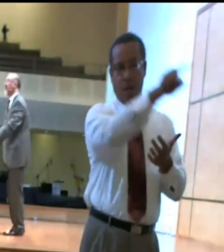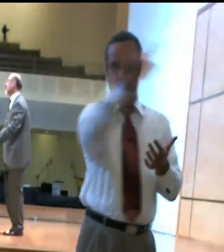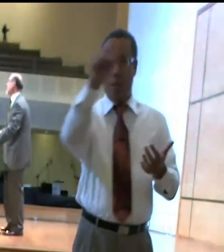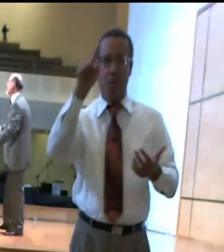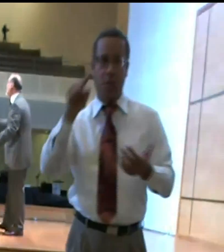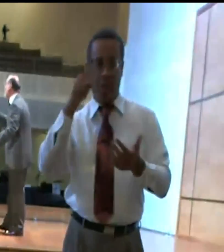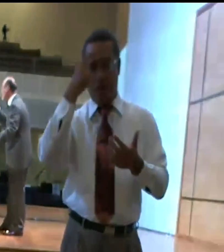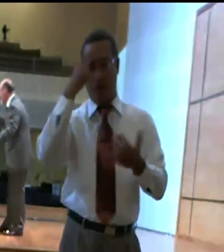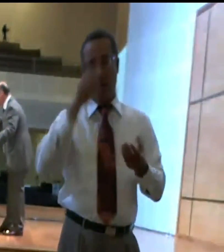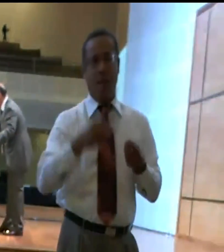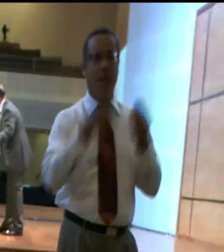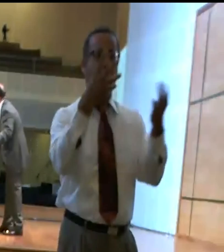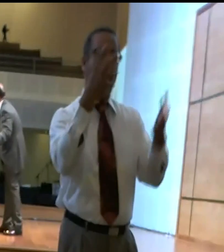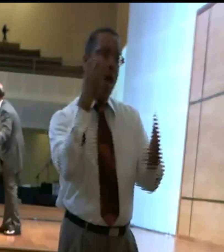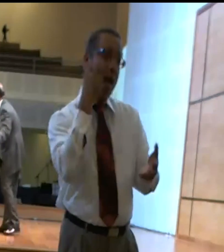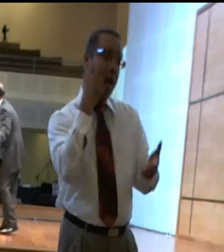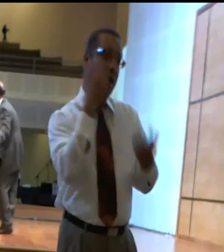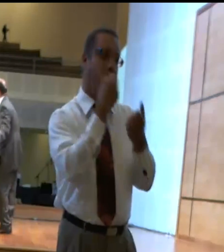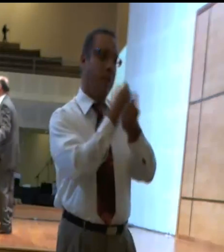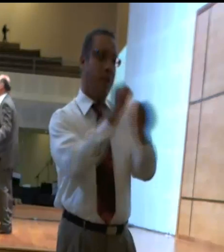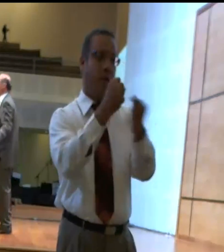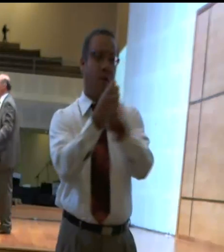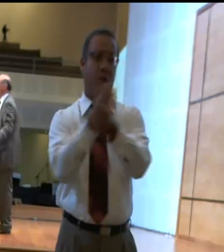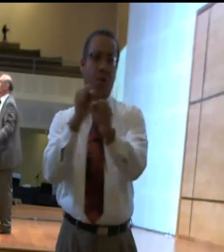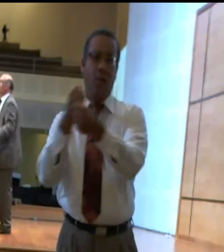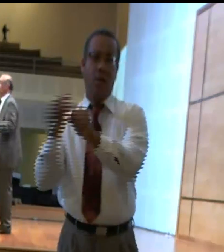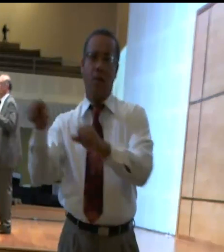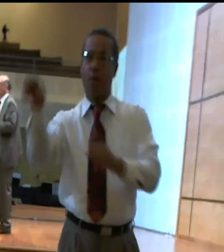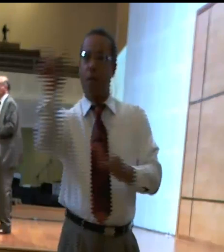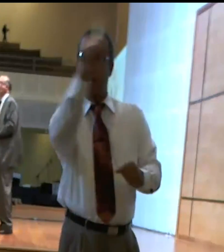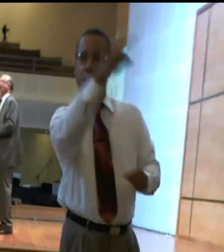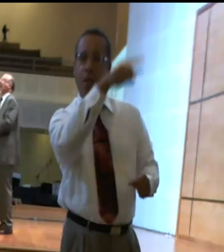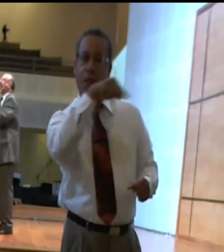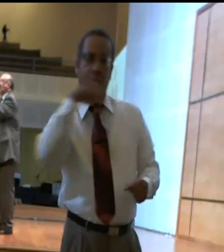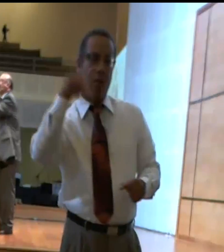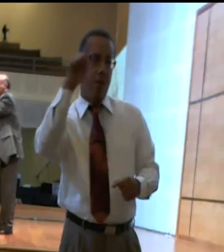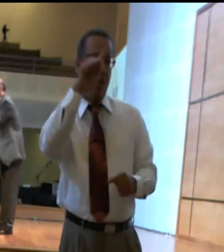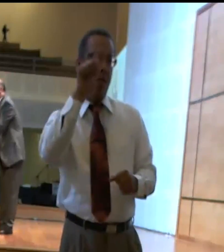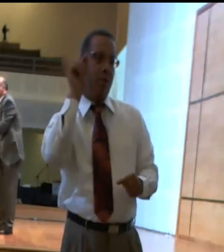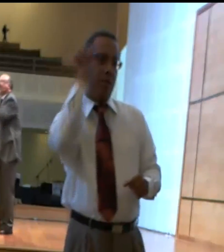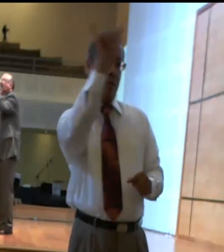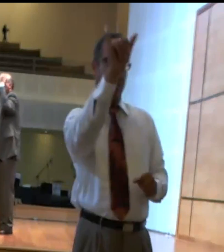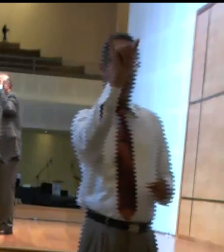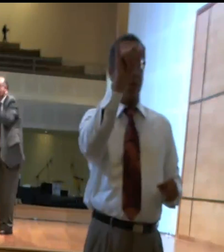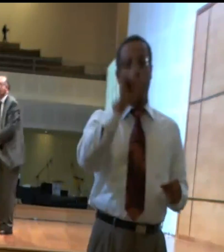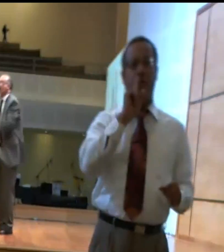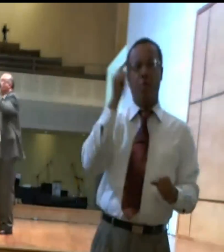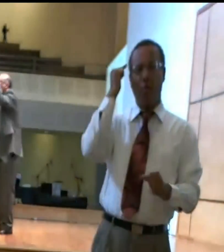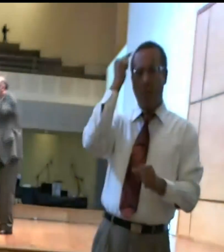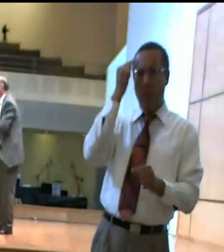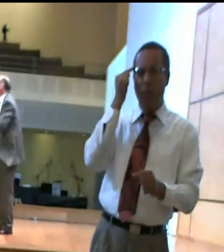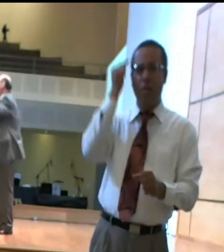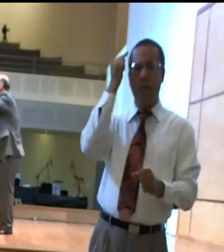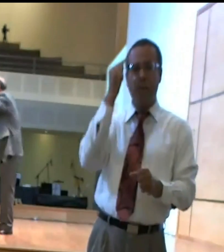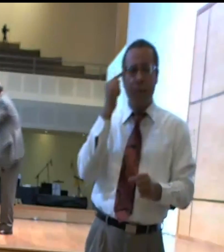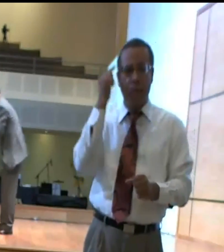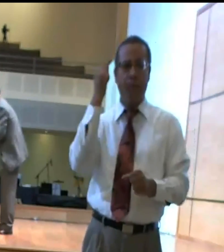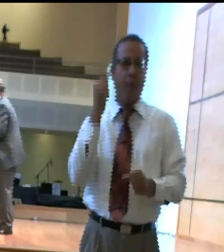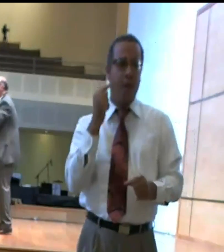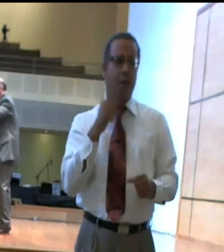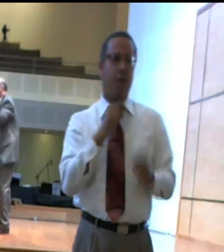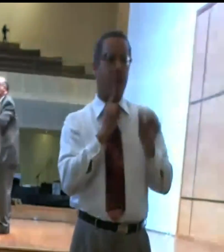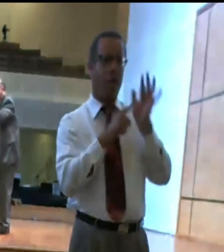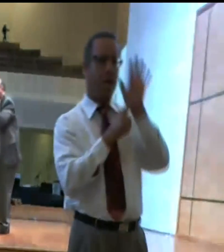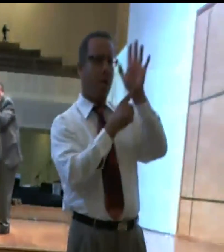clara manifestación de su sabiduría. Hermanos amados, ¿a quién se le hubiera podido